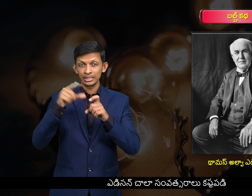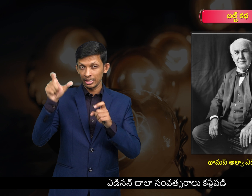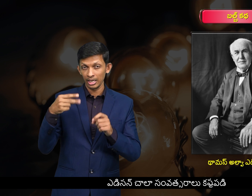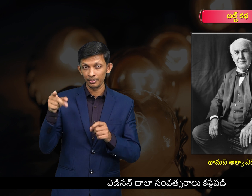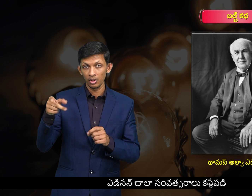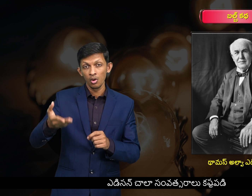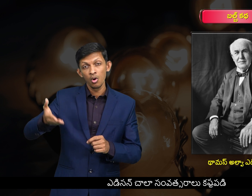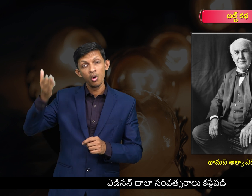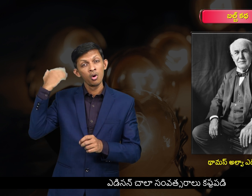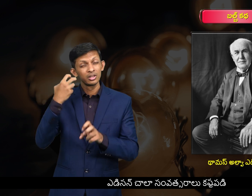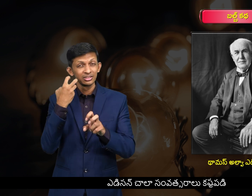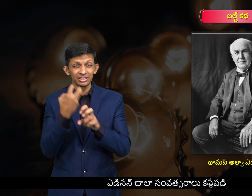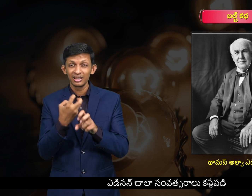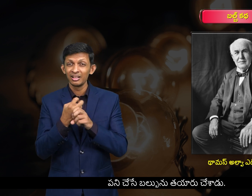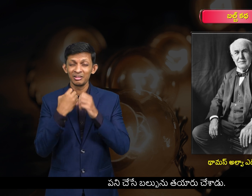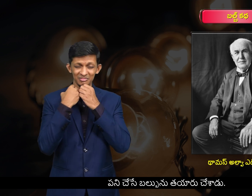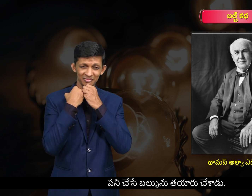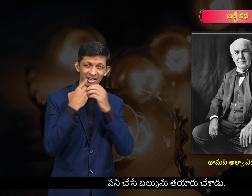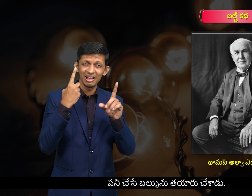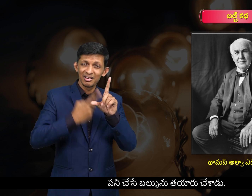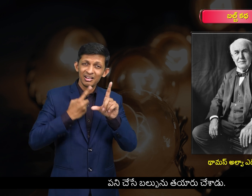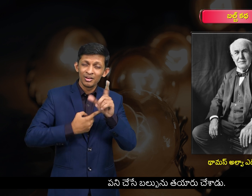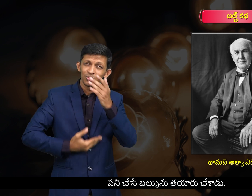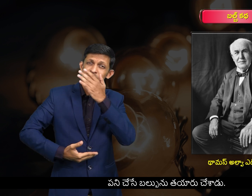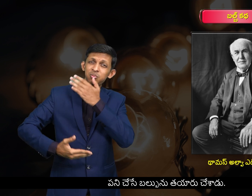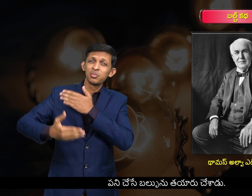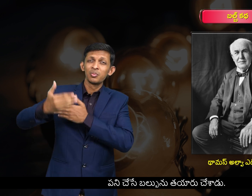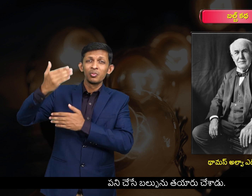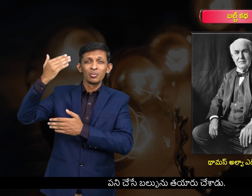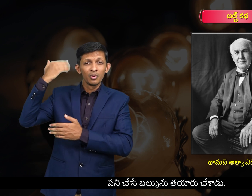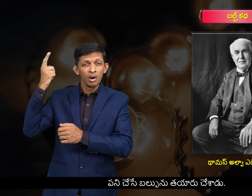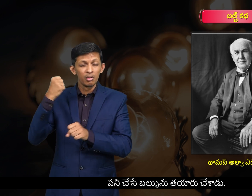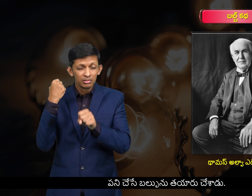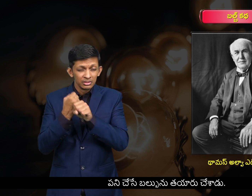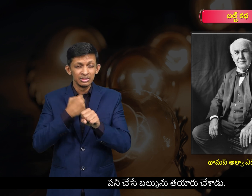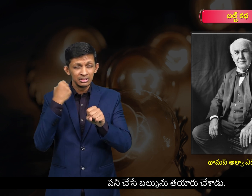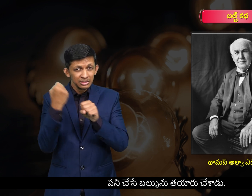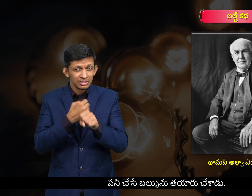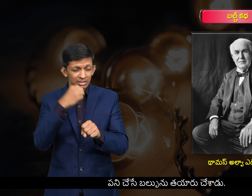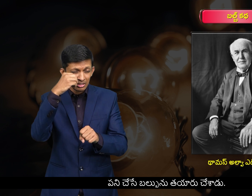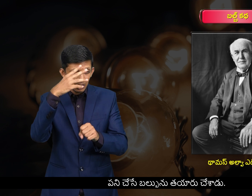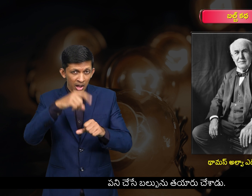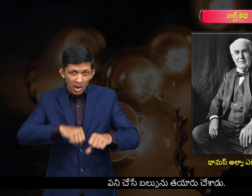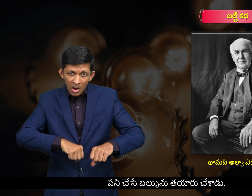ఎడిసన్ చాలా సంవత్సరాలు కష్టపడి పనిచేసే బల్బును తయారు చేశాడు.